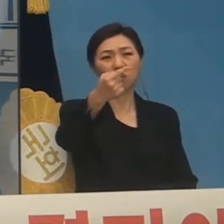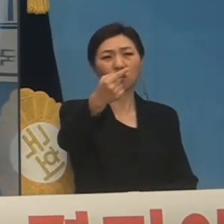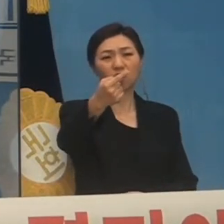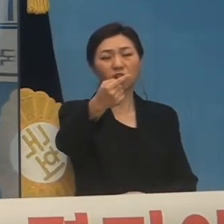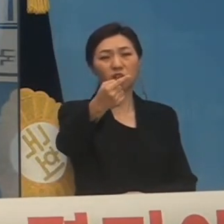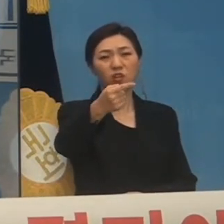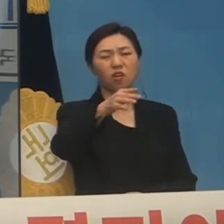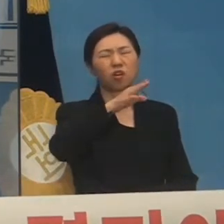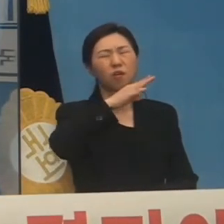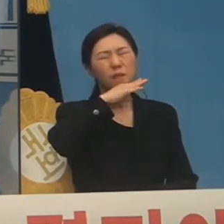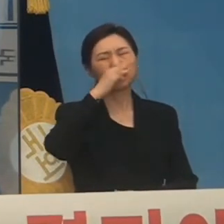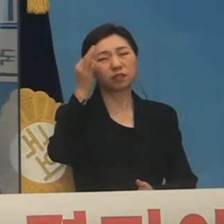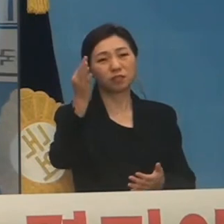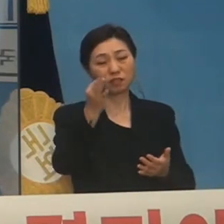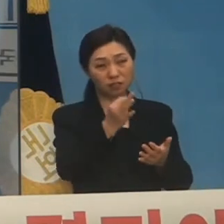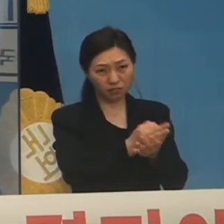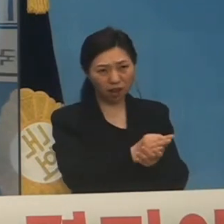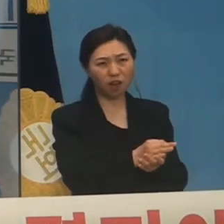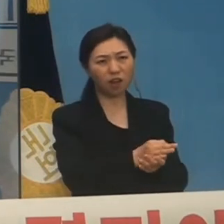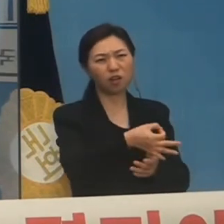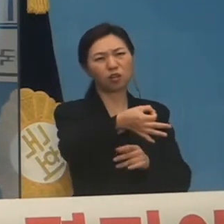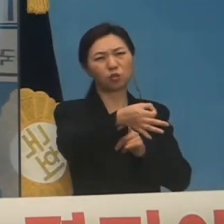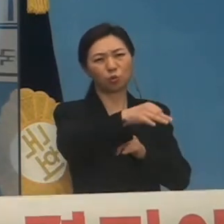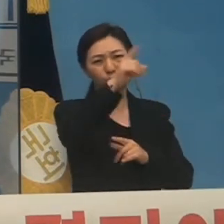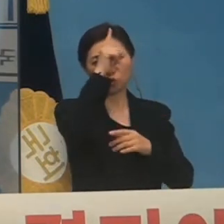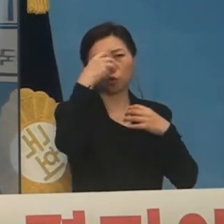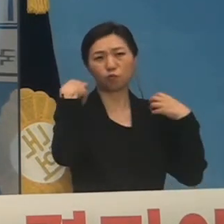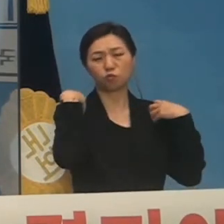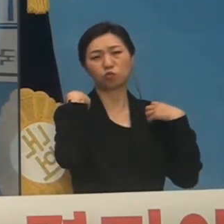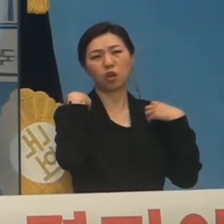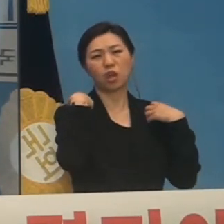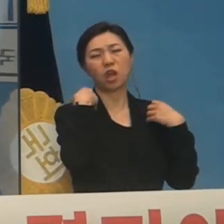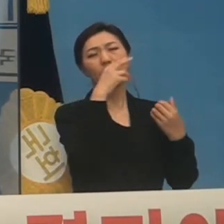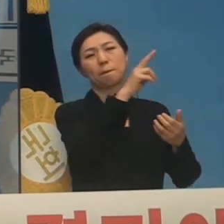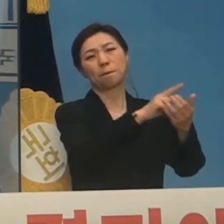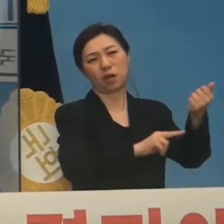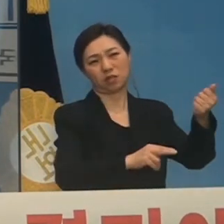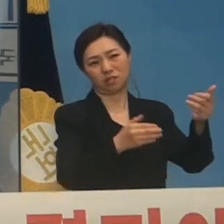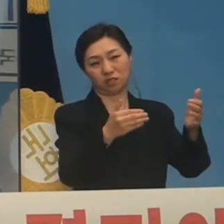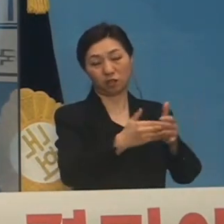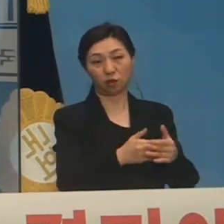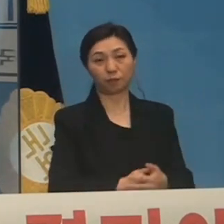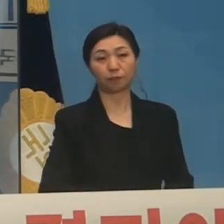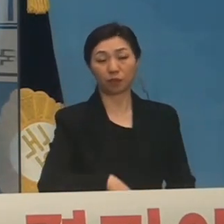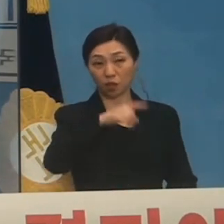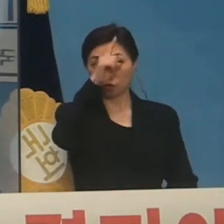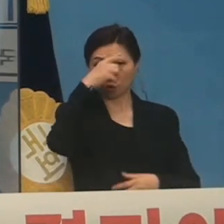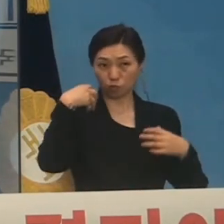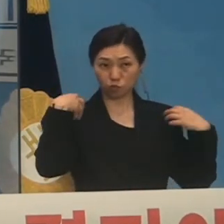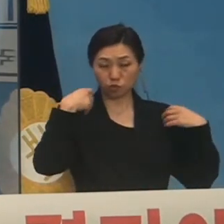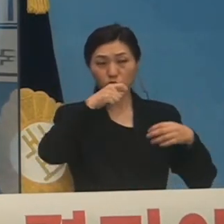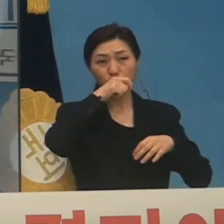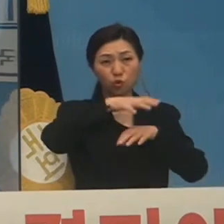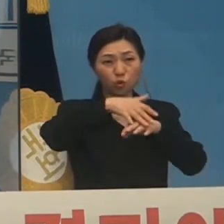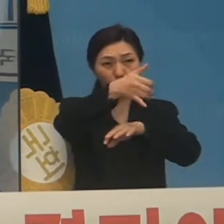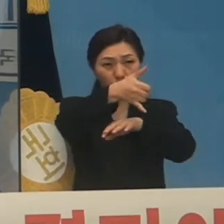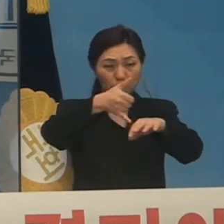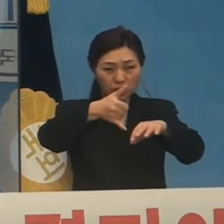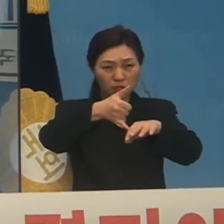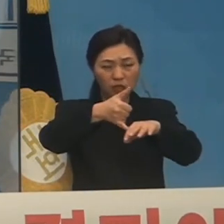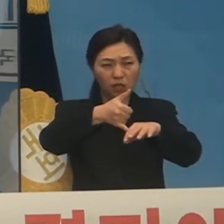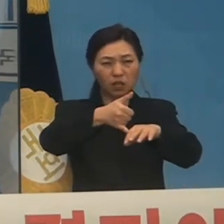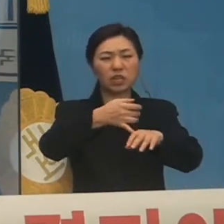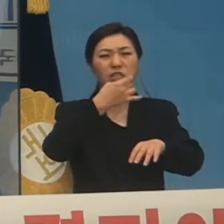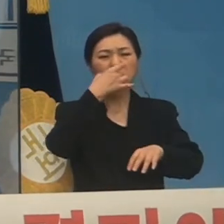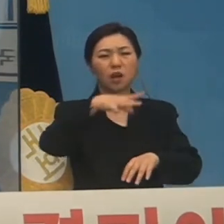가격으로 정부의 판매꼴이 되었다. 결국 정부는 농가 보유 물량을